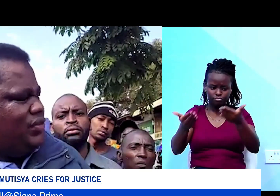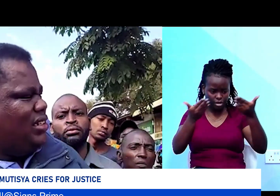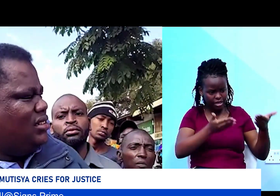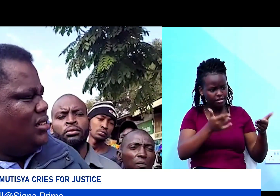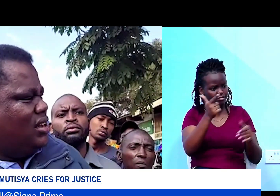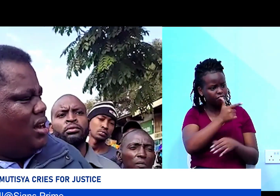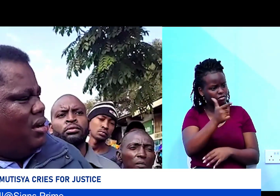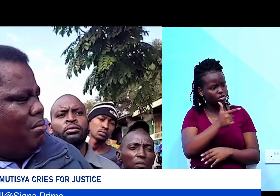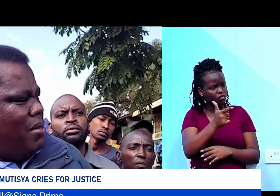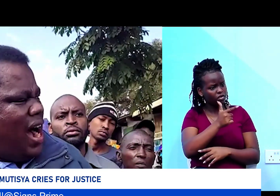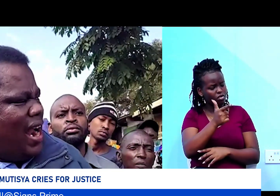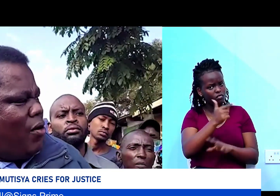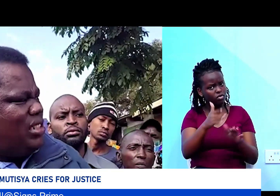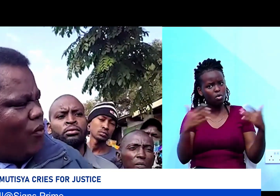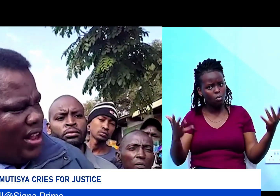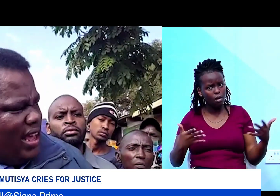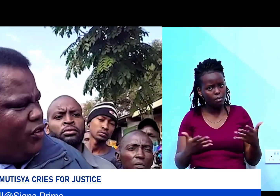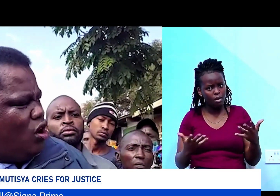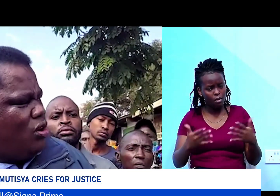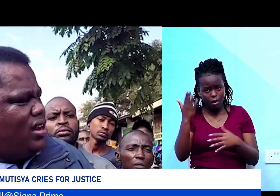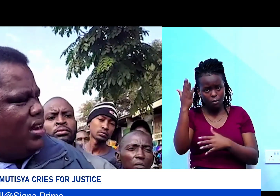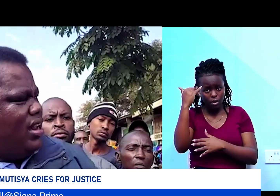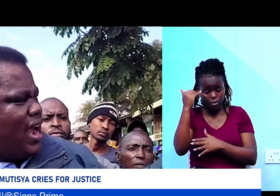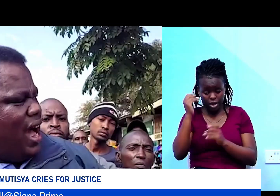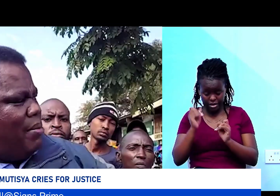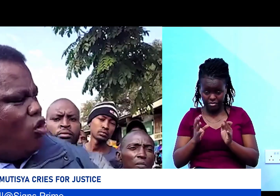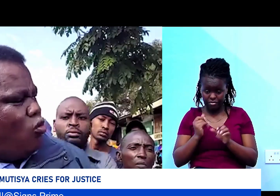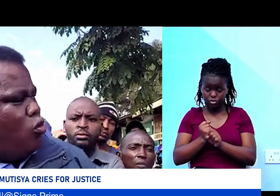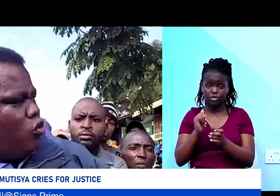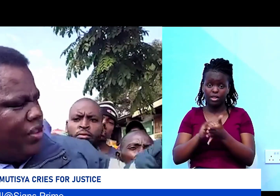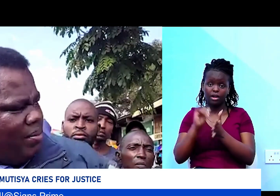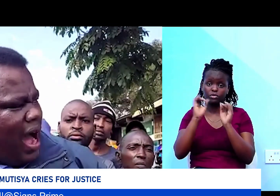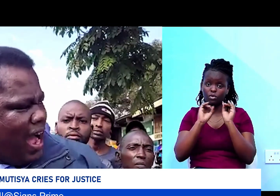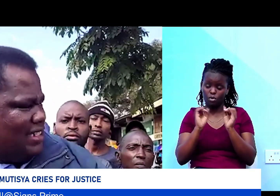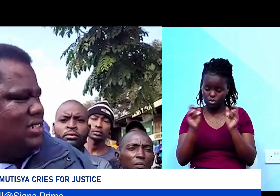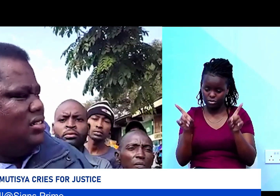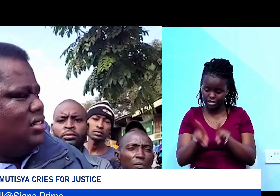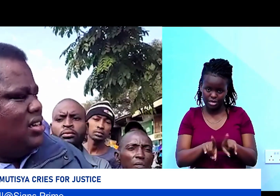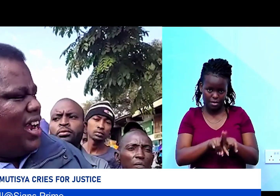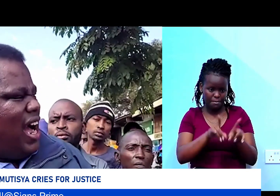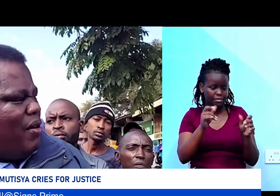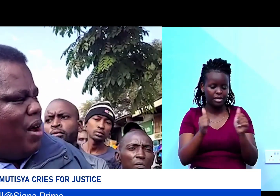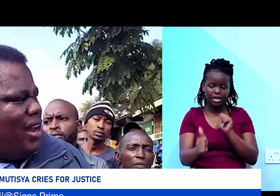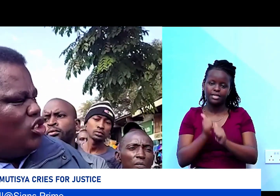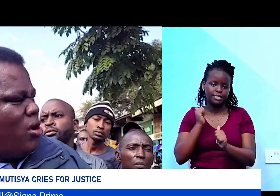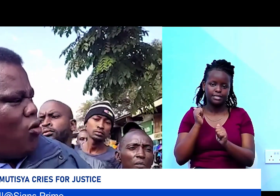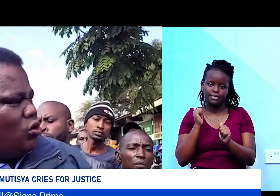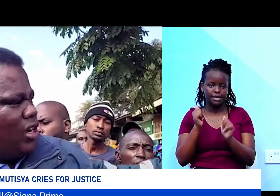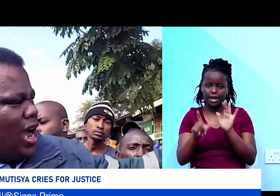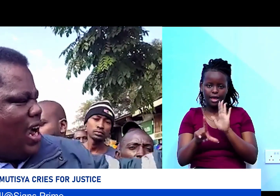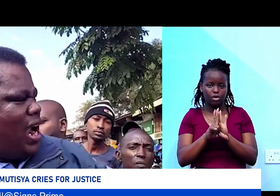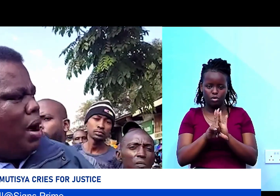CCTV, maana wasipofanya hivyo ni kama kunyima haki. Kama familia tumekuwa tukingangana na